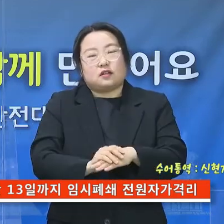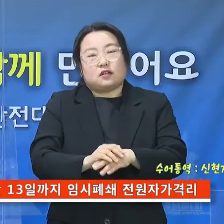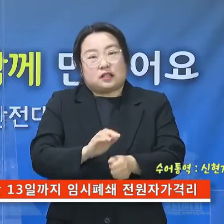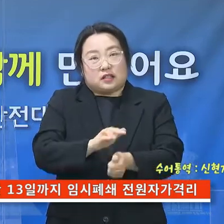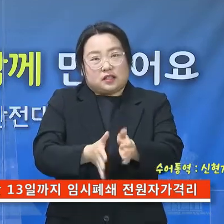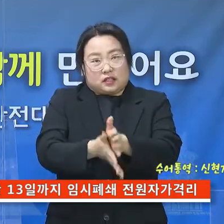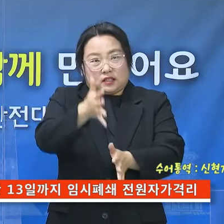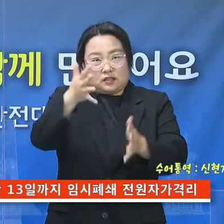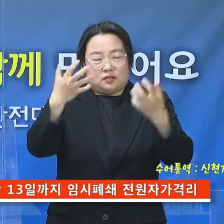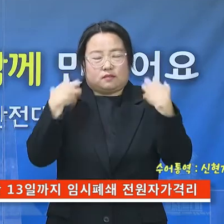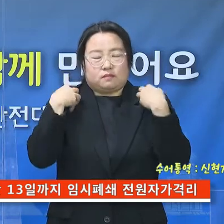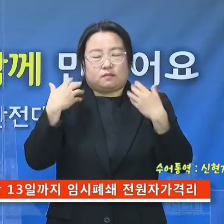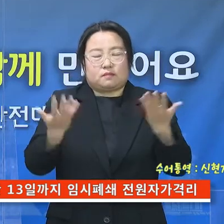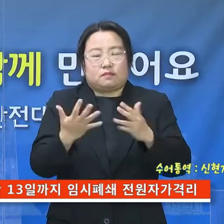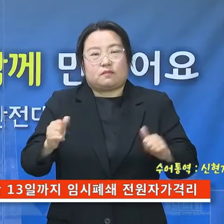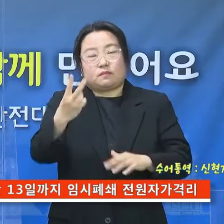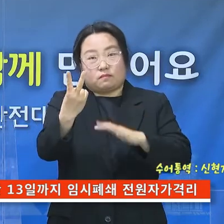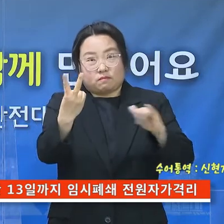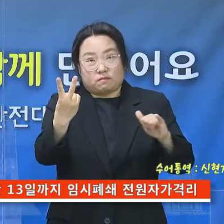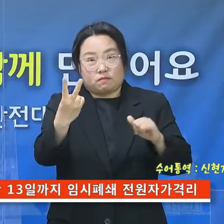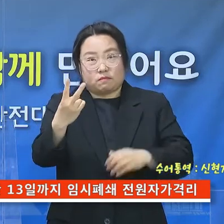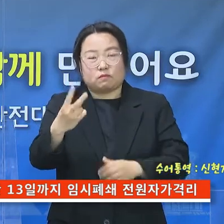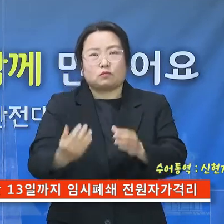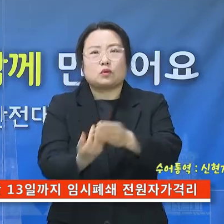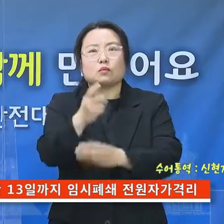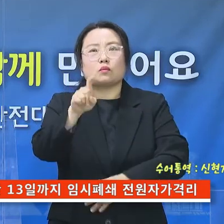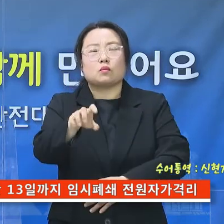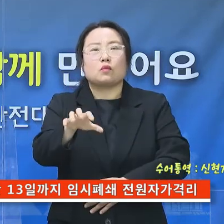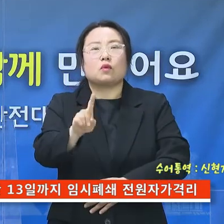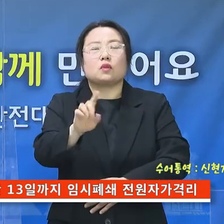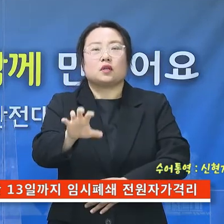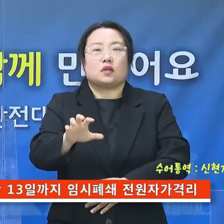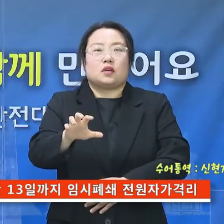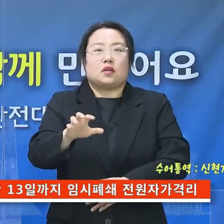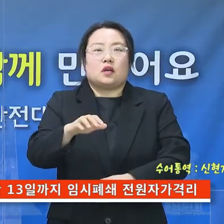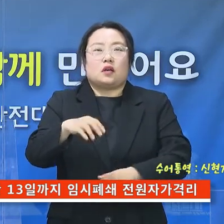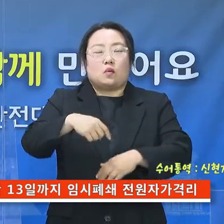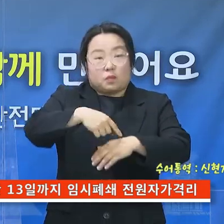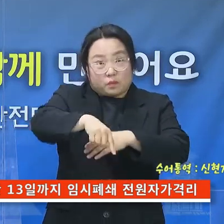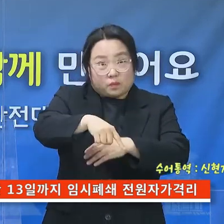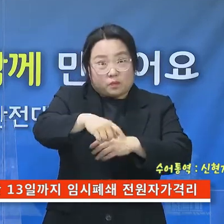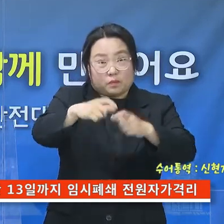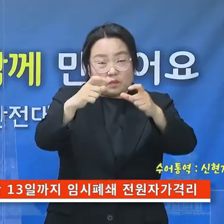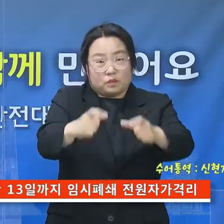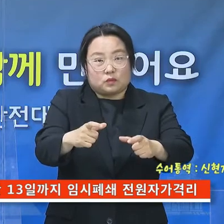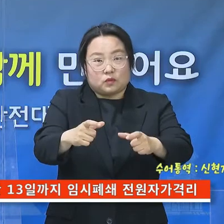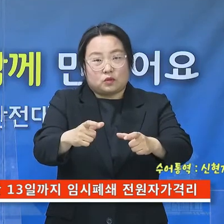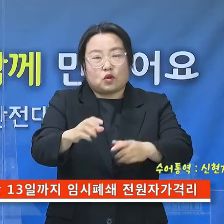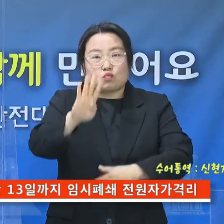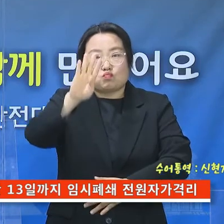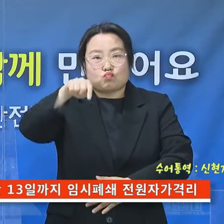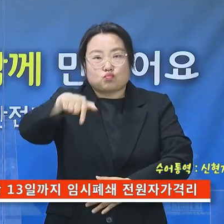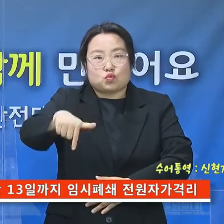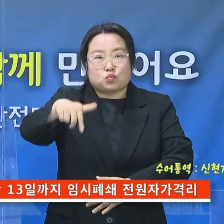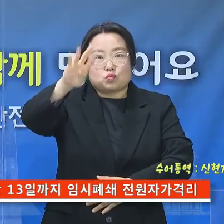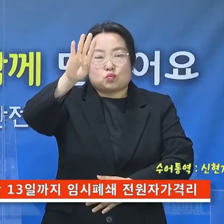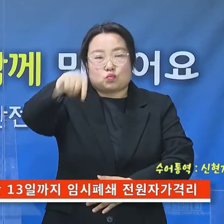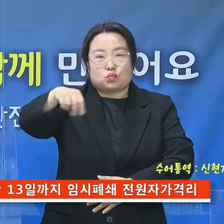관련입니다 확장자가 발생한 곳은 c 본청 부서가 아닌 외전 기관으로 북부동 소재